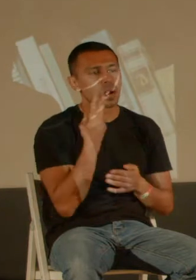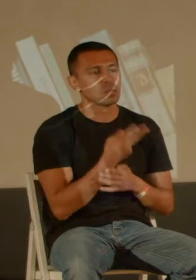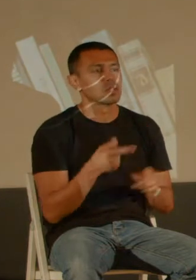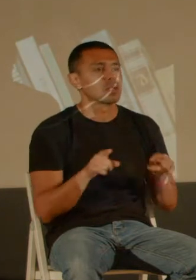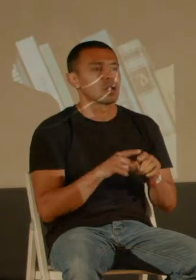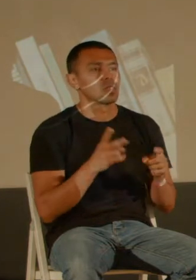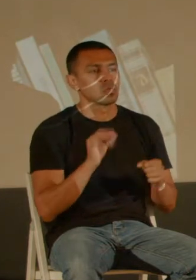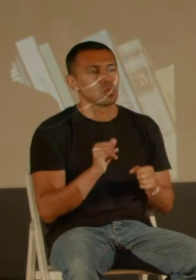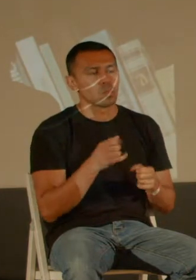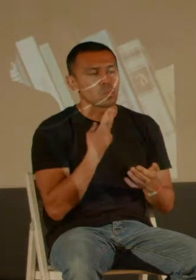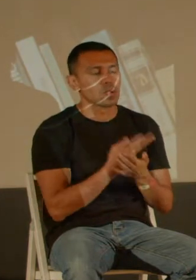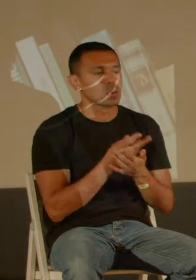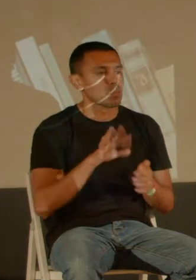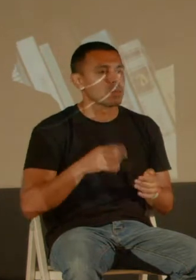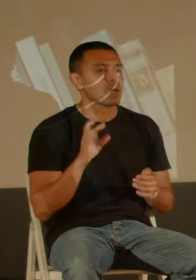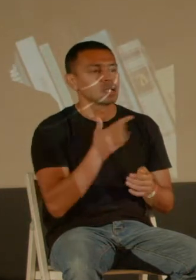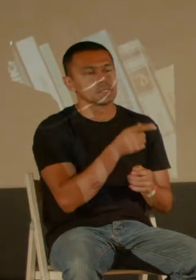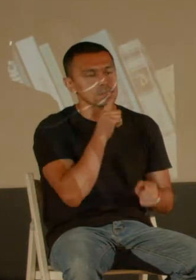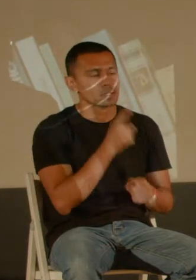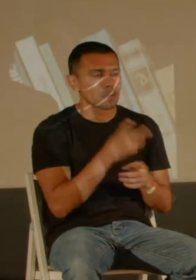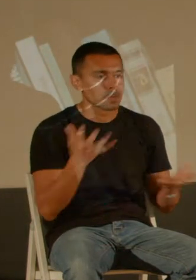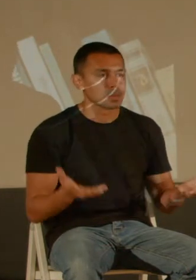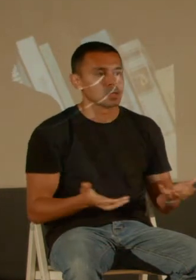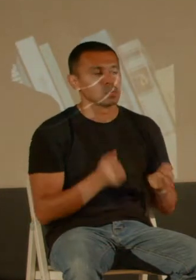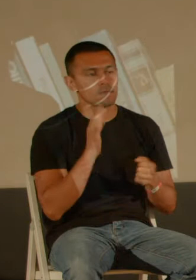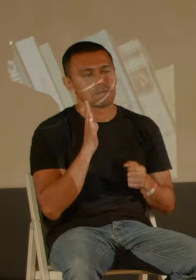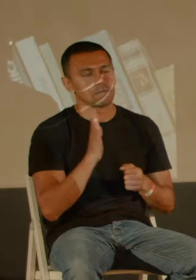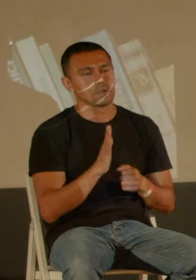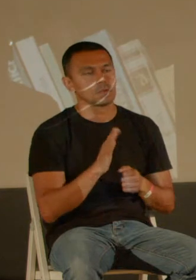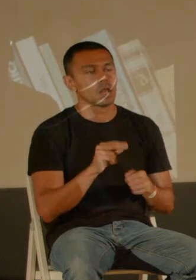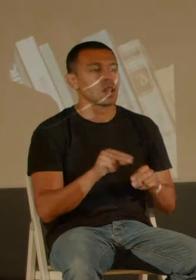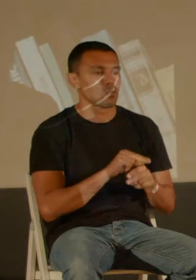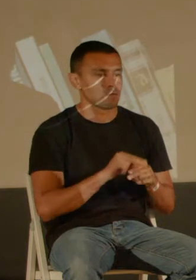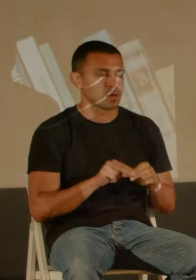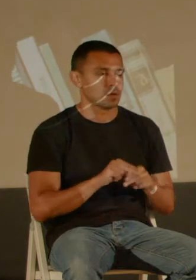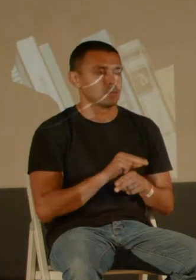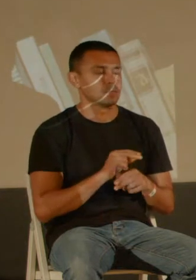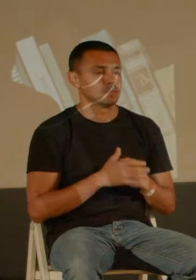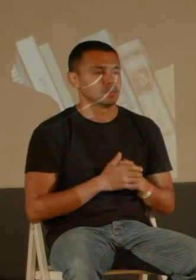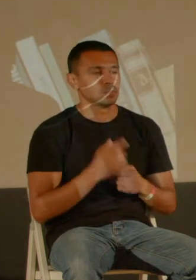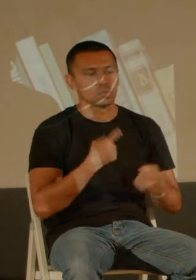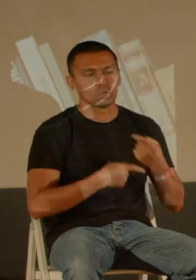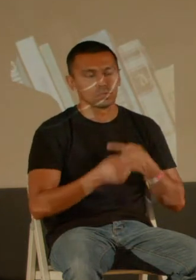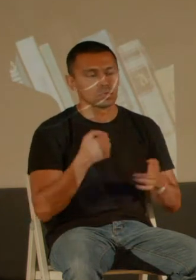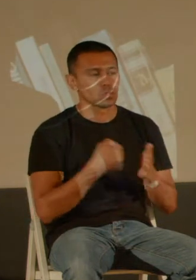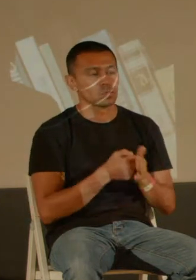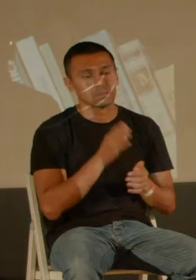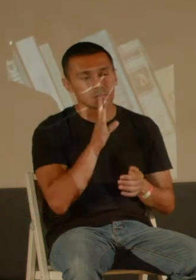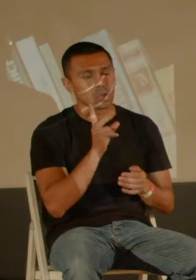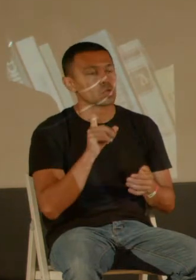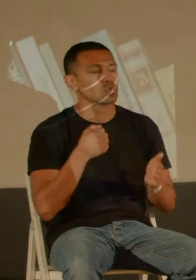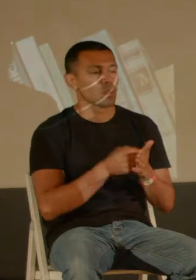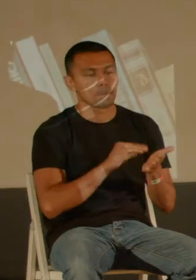показує таке, ну, показники. Потім якби її сестра її підтримувала в лікуванні. Повернуся до Керолін як